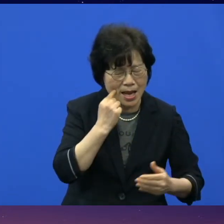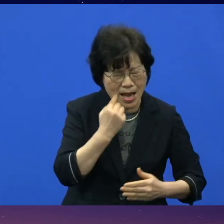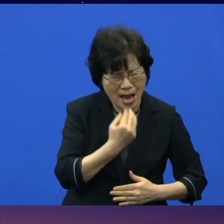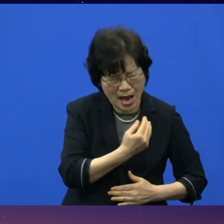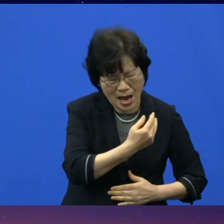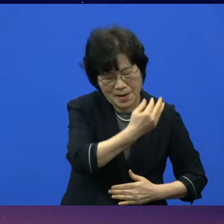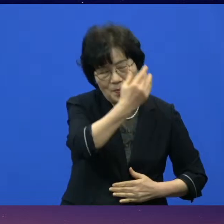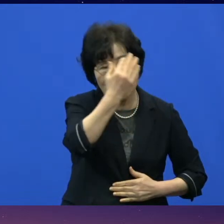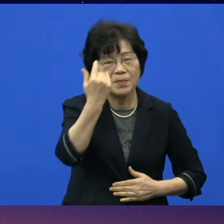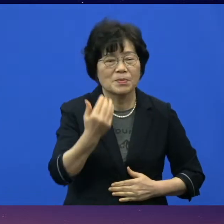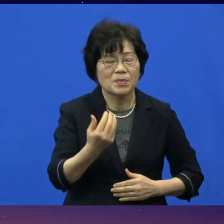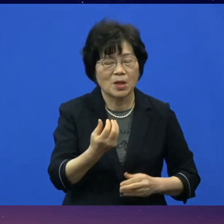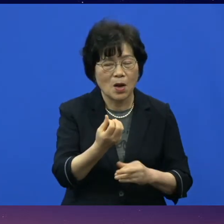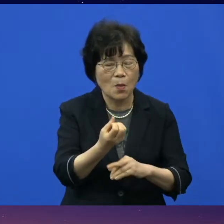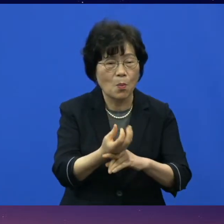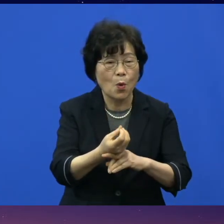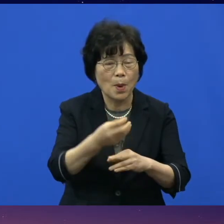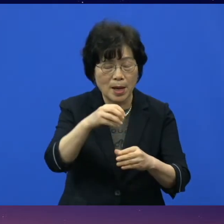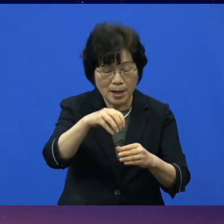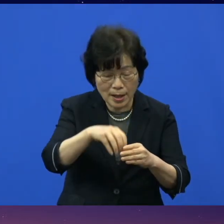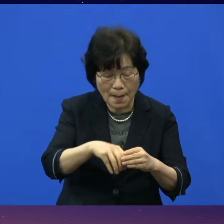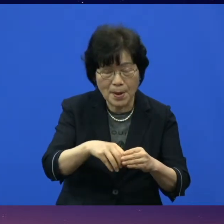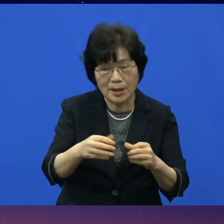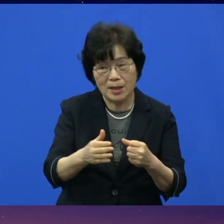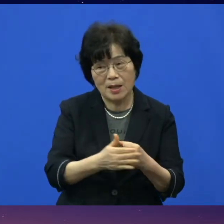질그릇이지만 보배를 담고 있기 때문에.